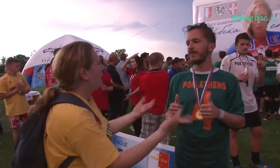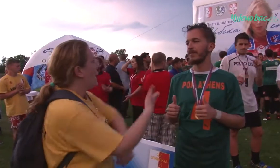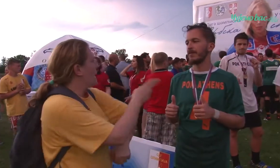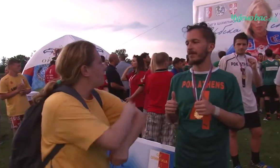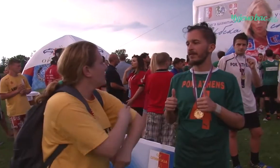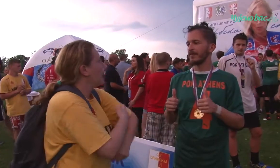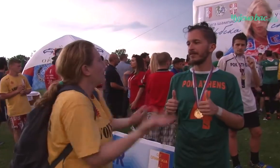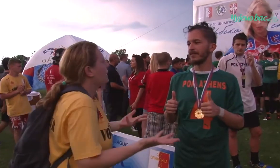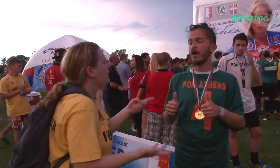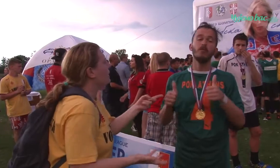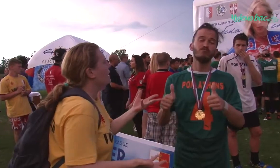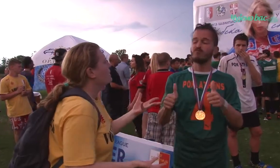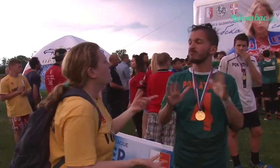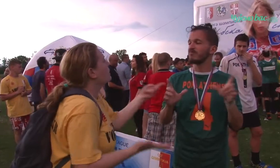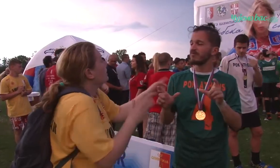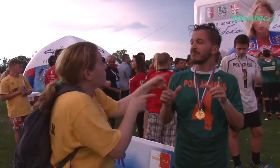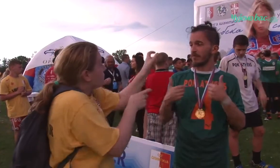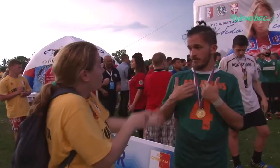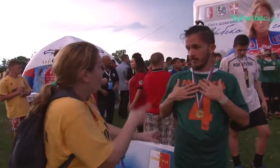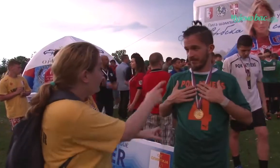Δεν ξέρω από πού είσαι. Στην Πανίδη.